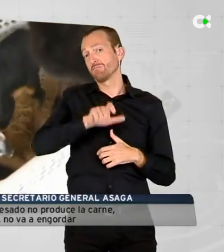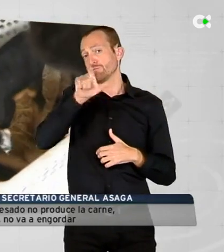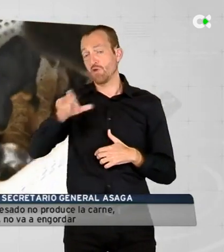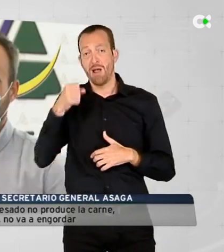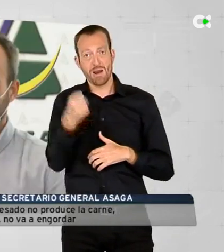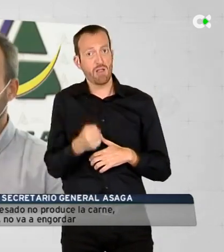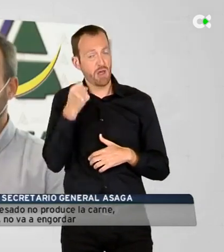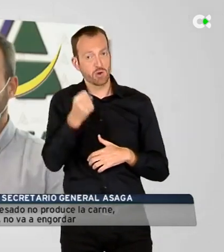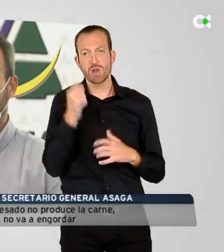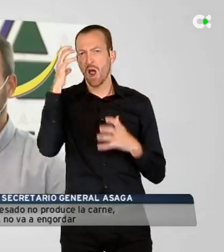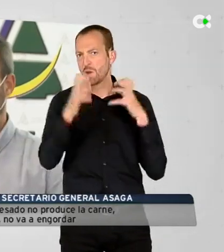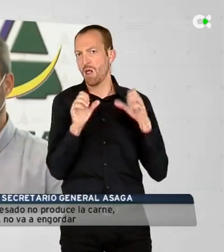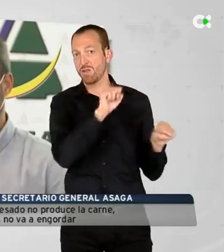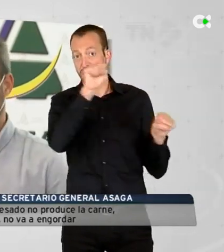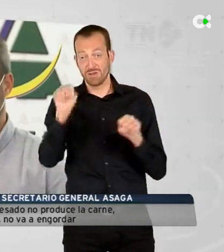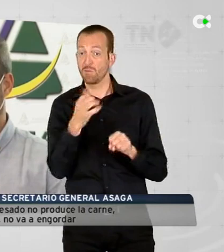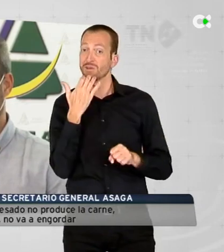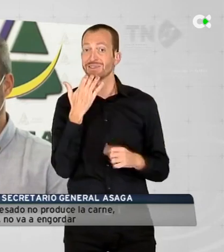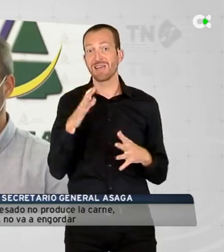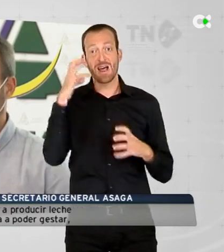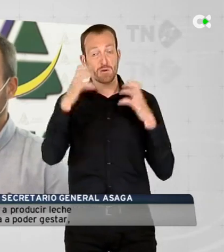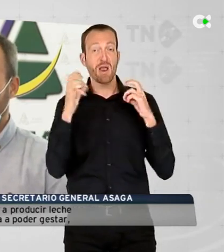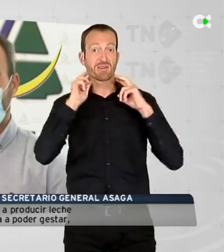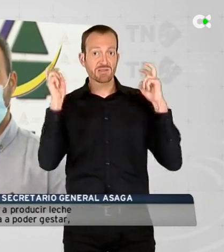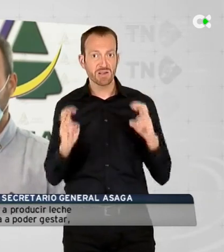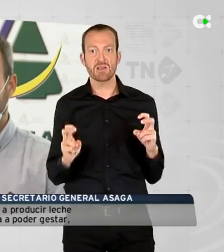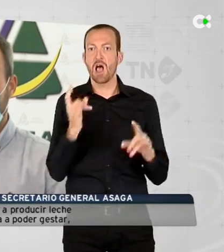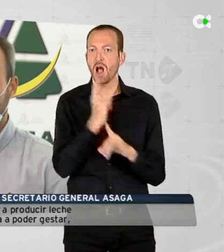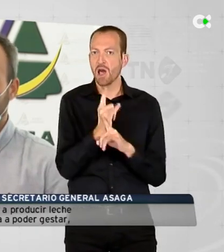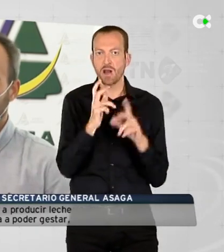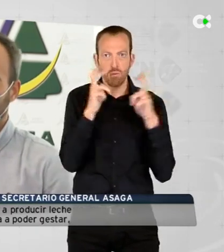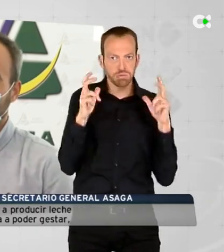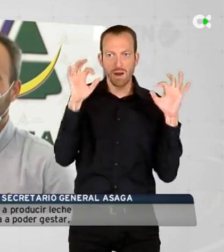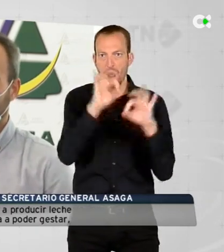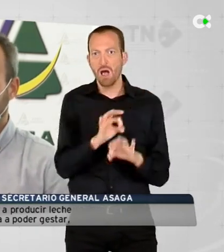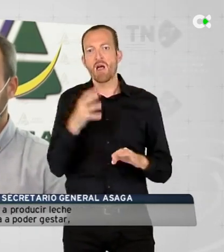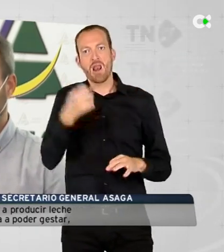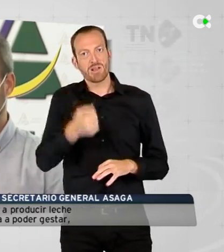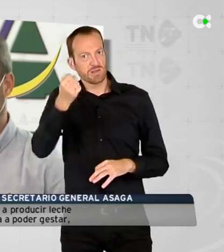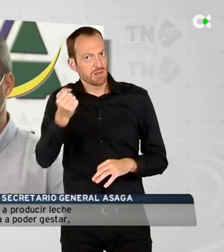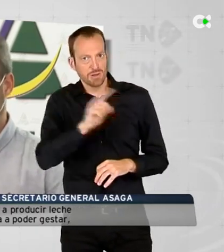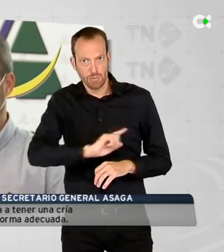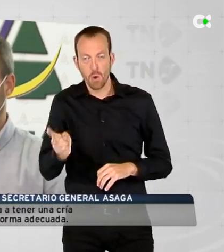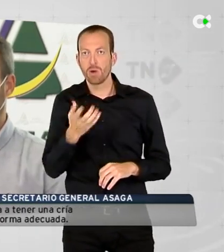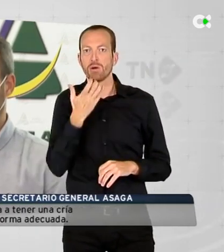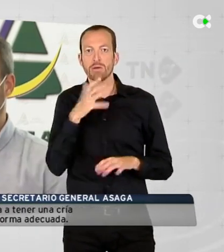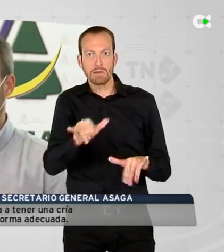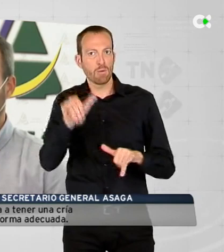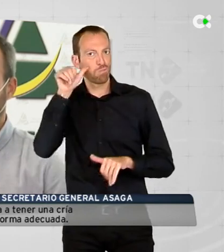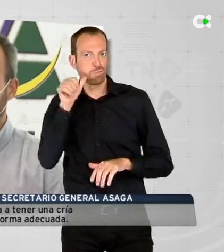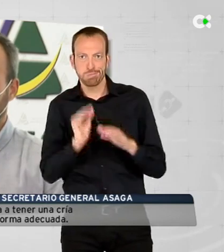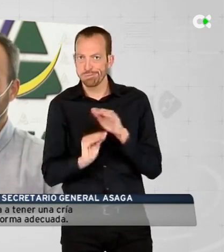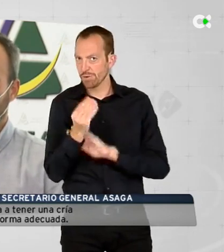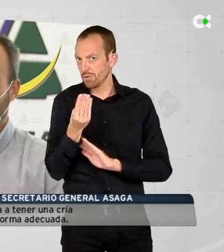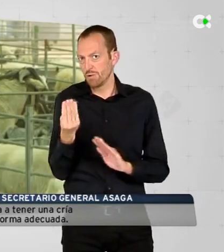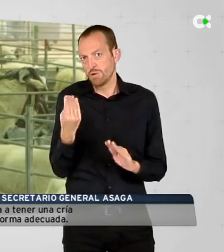animal estresado no produce la carne, o sea, no va a engordar, ni va a producir leche, ni incluso va a gestar, va a tener una